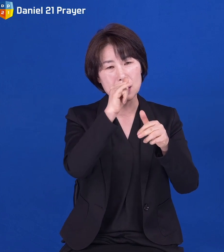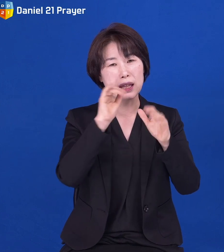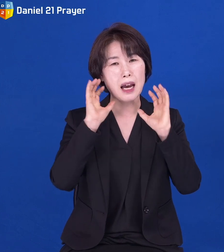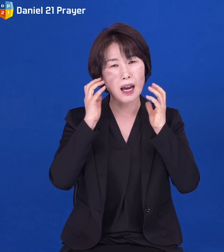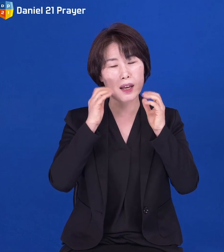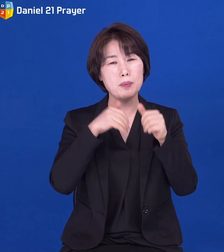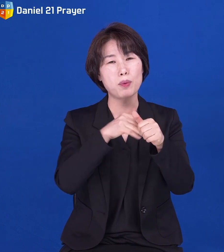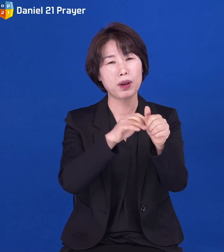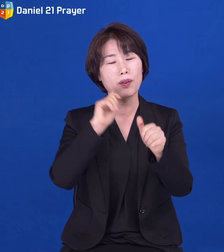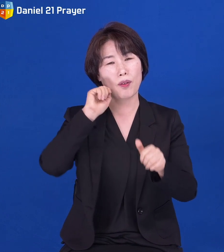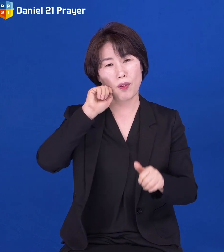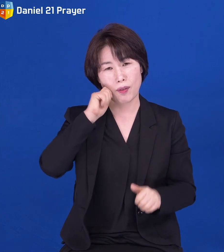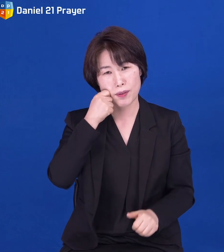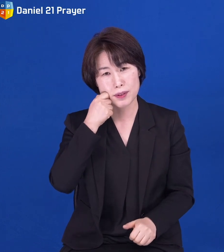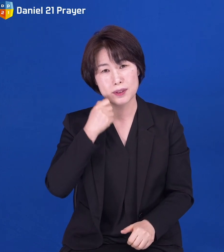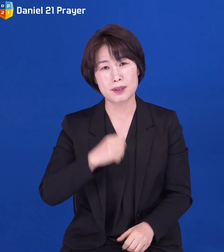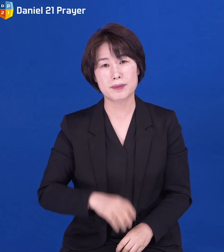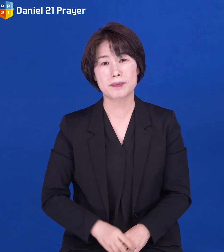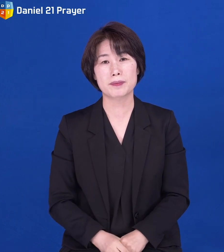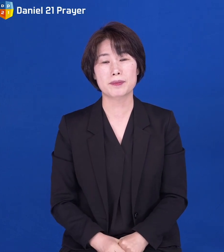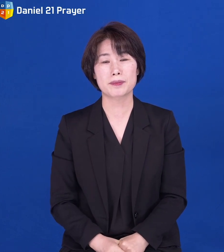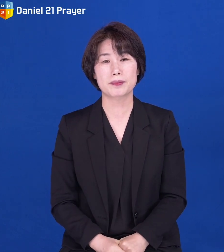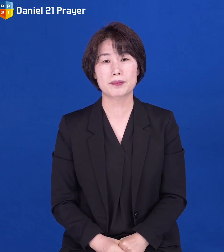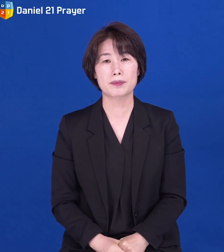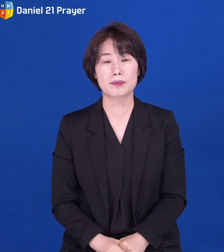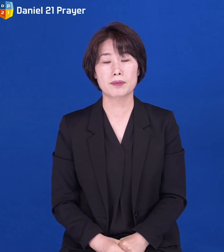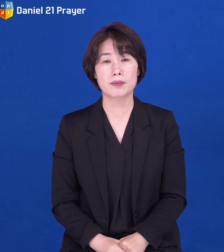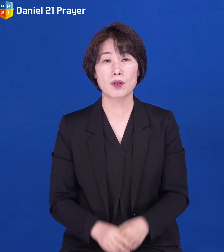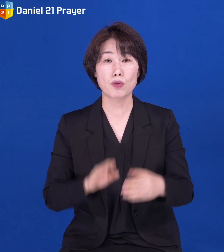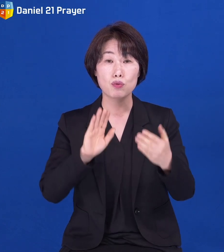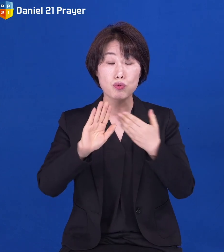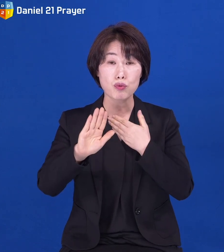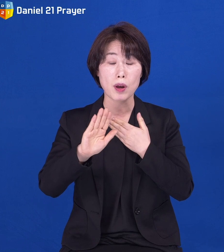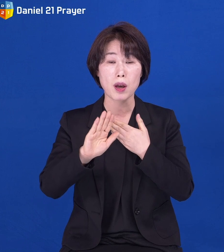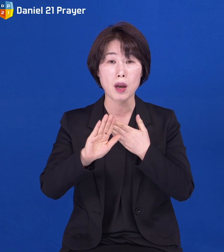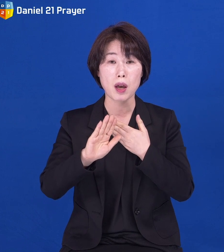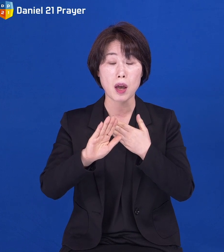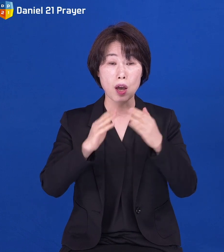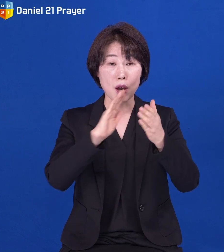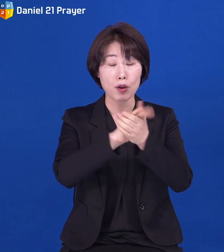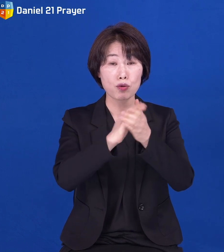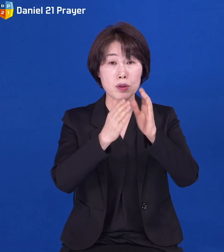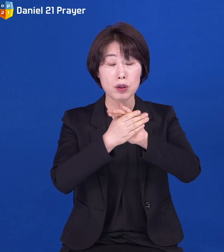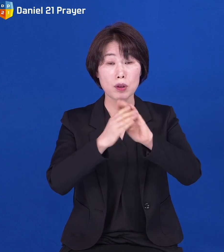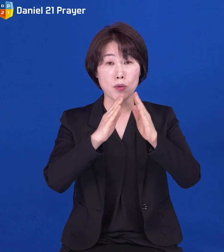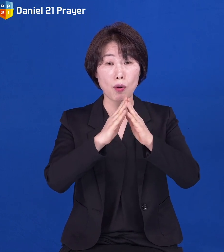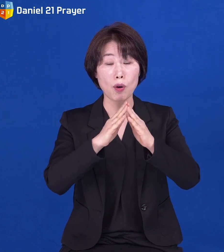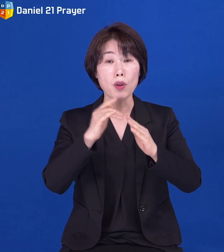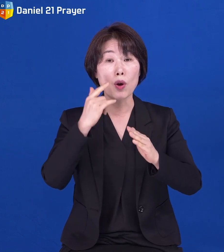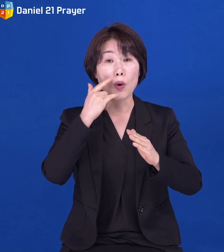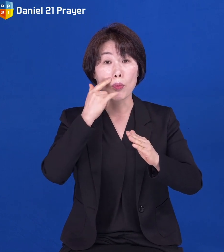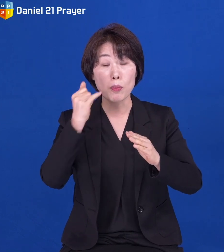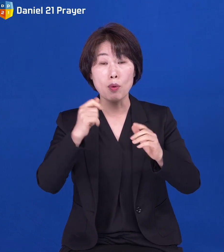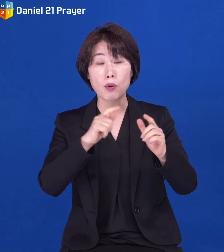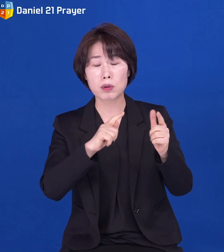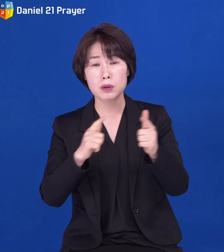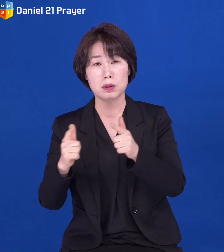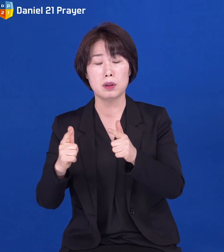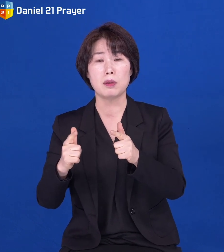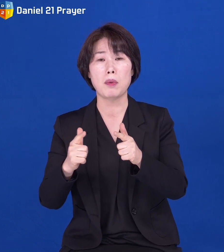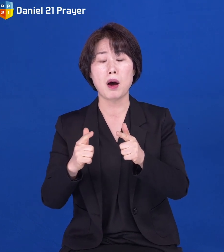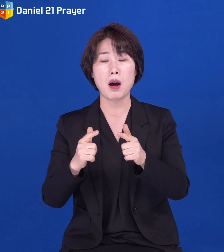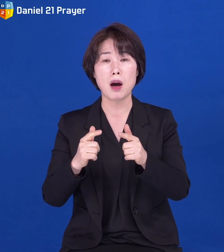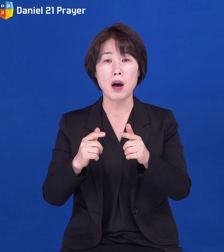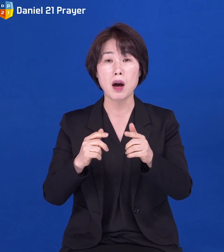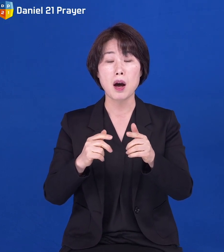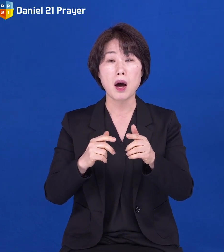보냈는데 그 엄마들이 난리가 난 거예요. 엄마들이 난리 나가지고 그래서 그중에 그 돈 갖고 튀셨으니까 이제